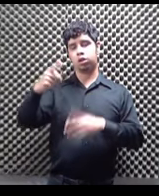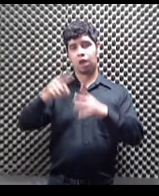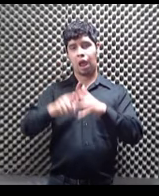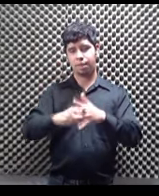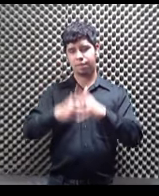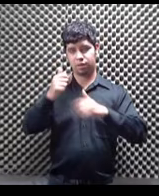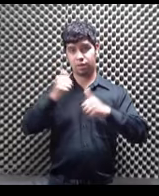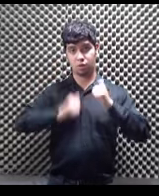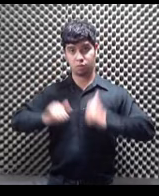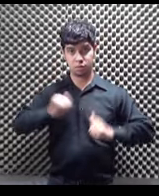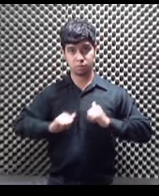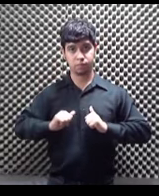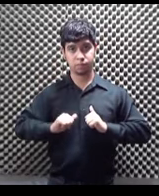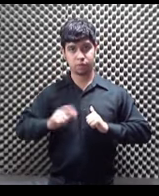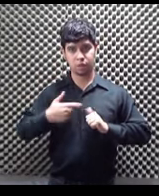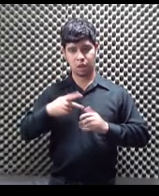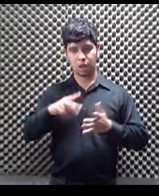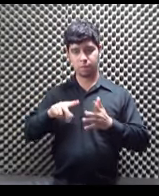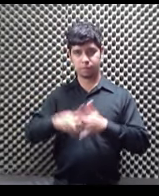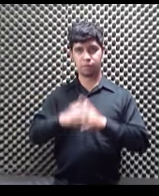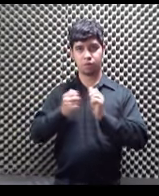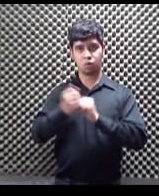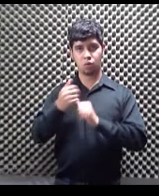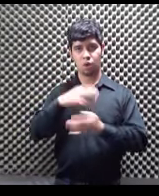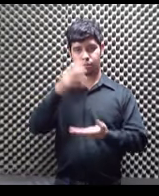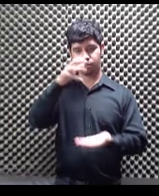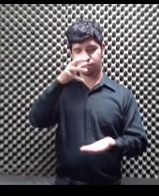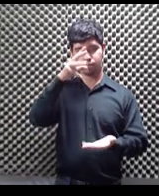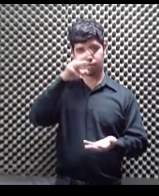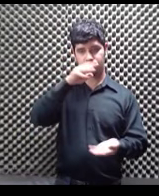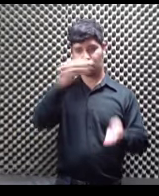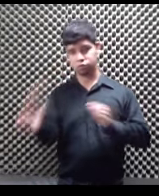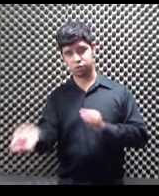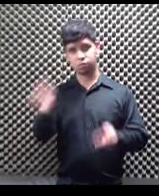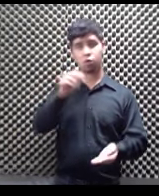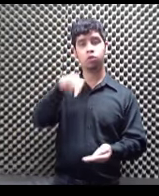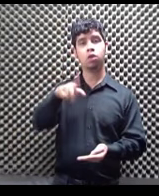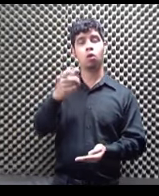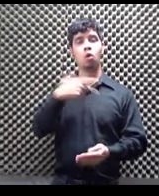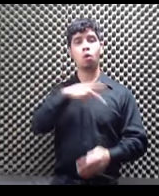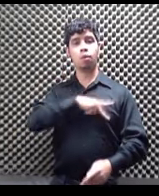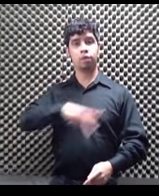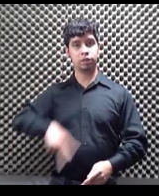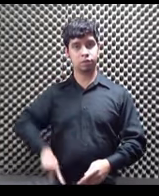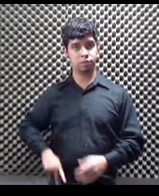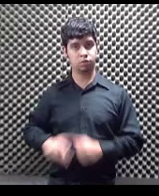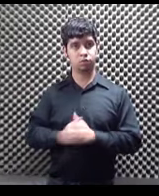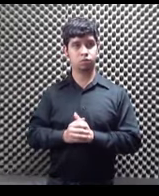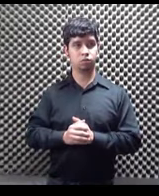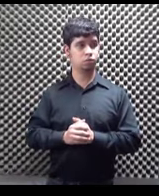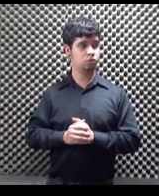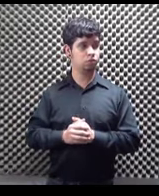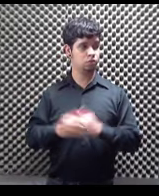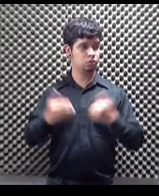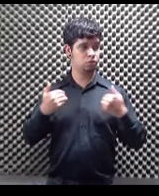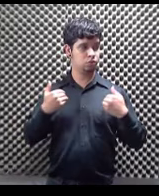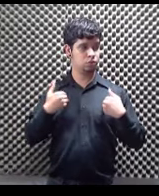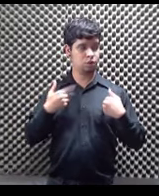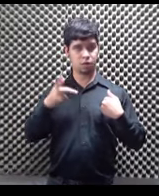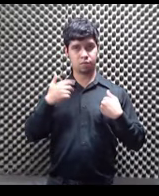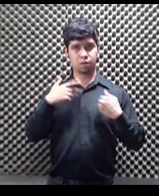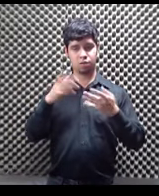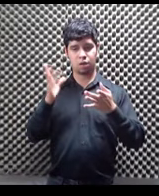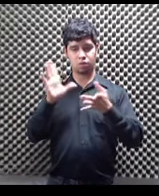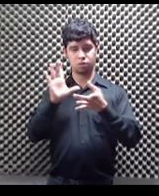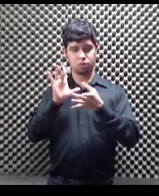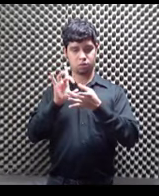el bautismo de un príncipe, que obviamente en 1950, claro, yo tenía que buscar un dato histórico, claro,